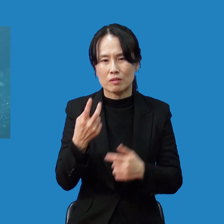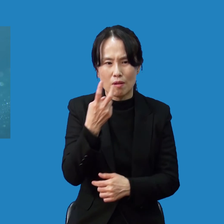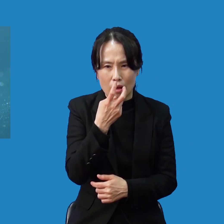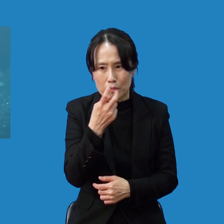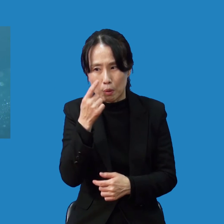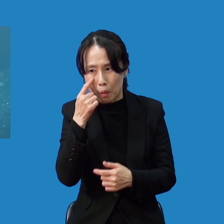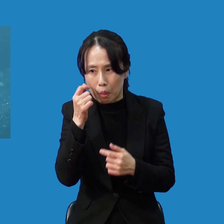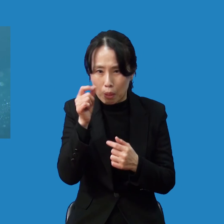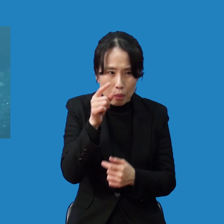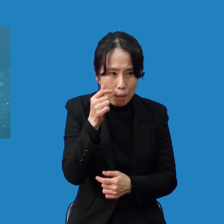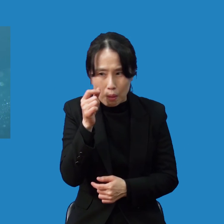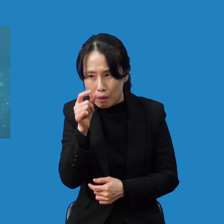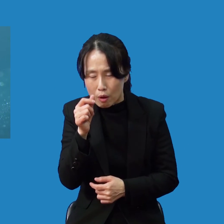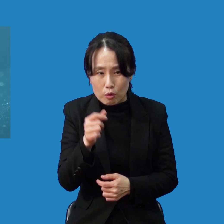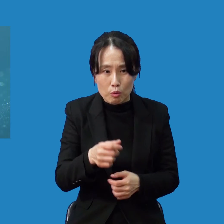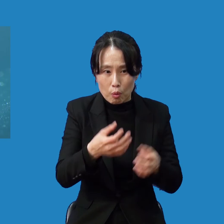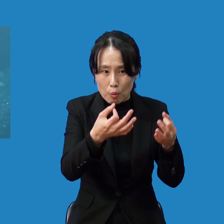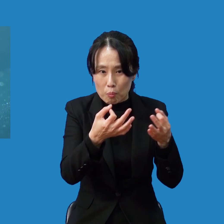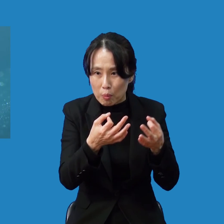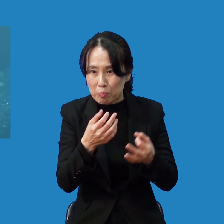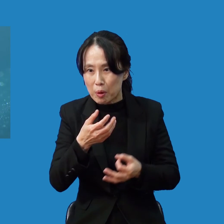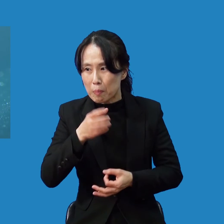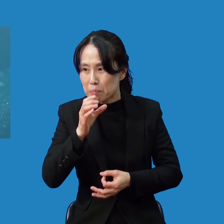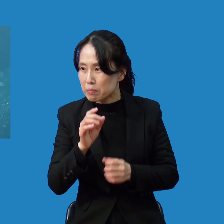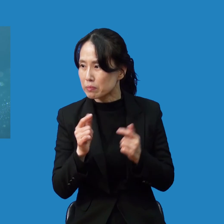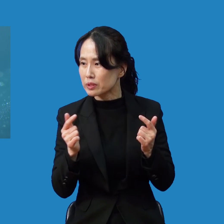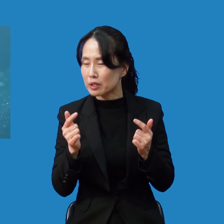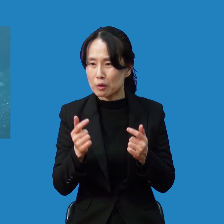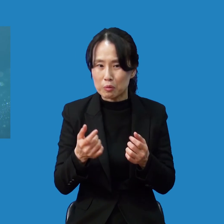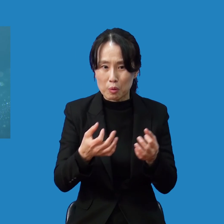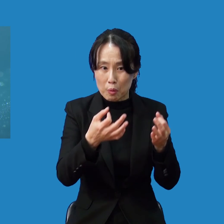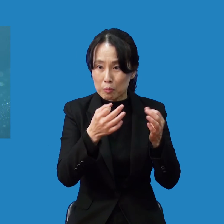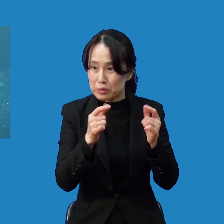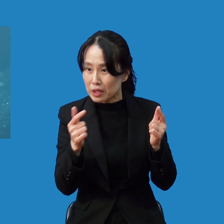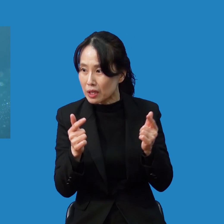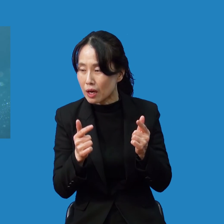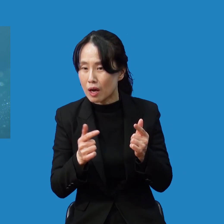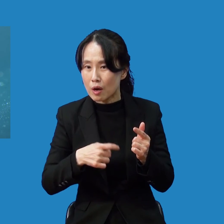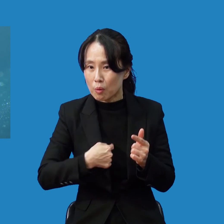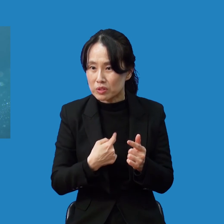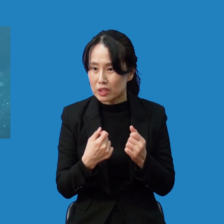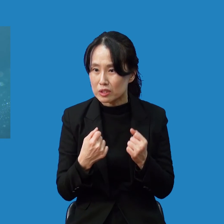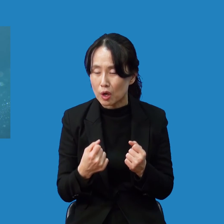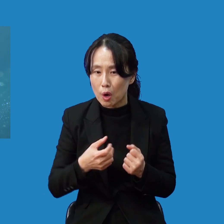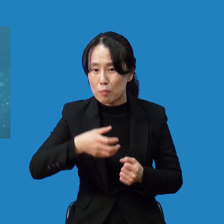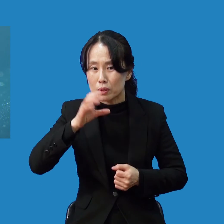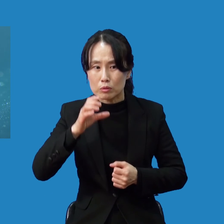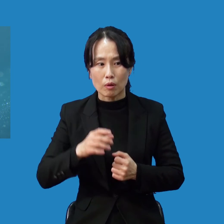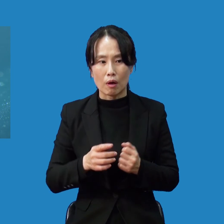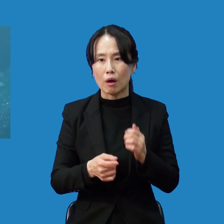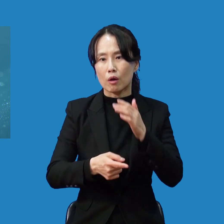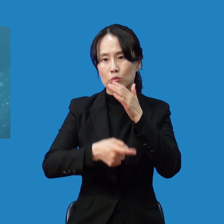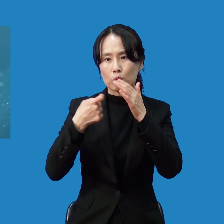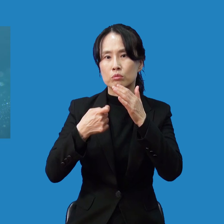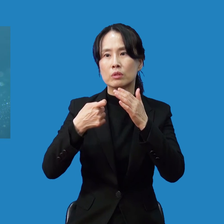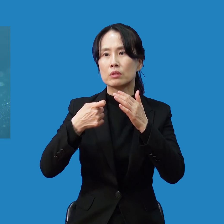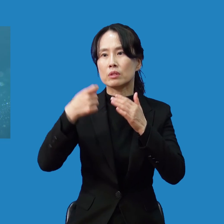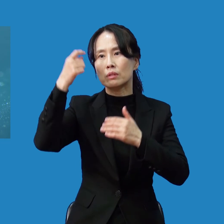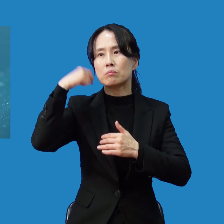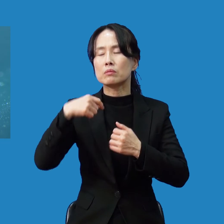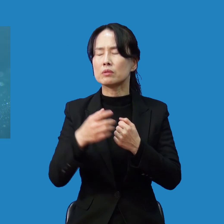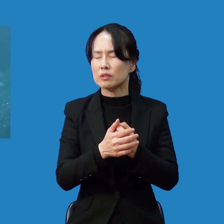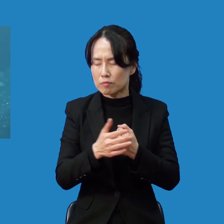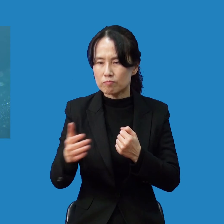그 처신이 너무 불편하고 그렇기 때문에, 내가 이거 뭐야, 내가 이거 뭐 도둑질하고 나쁜 짓 하는 것도 아닌데 내가 왜 이렇게 살아야 돼,